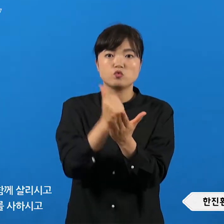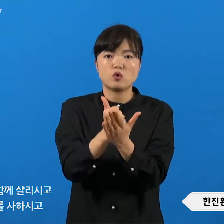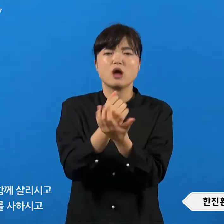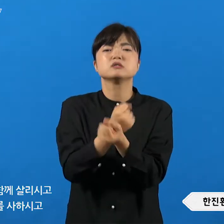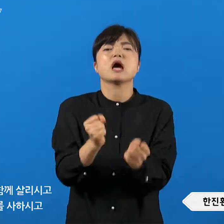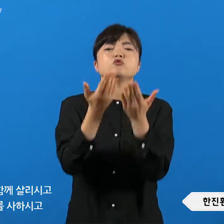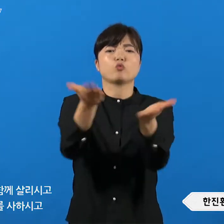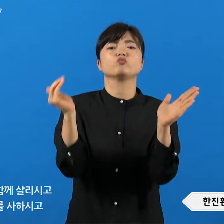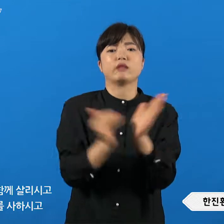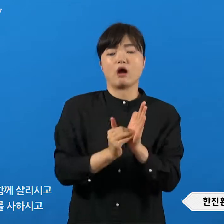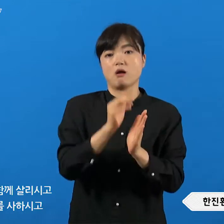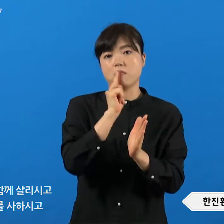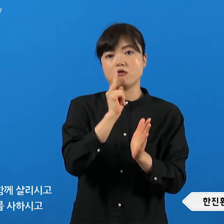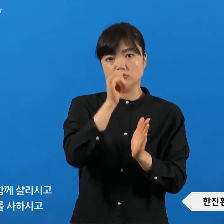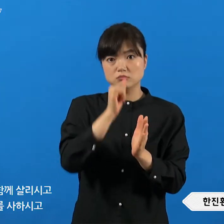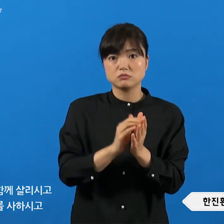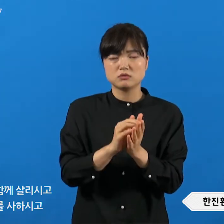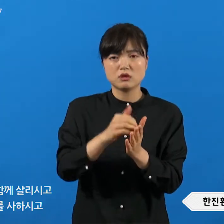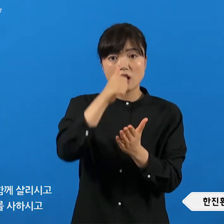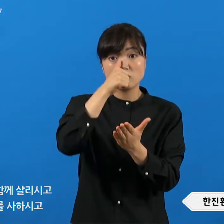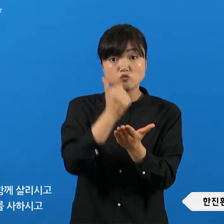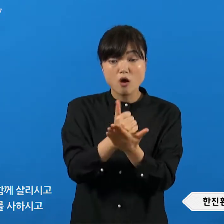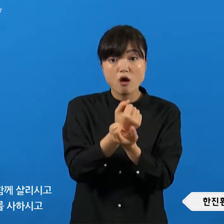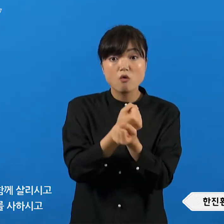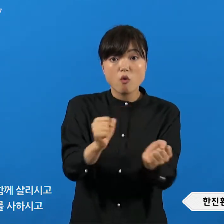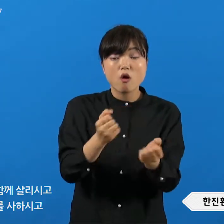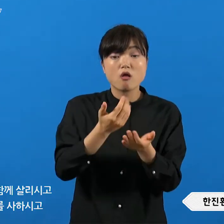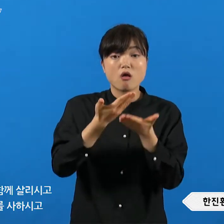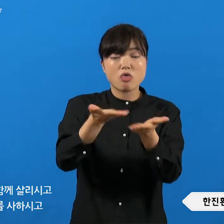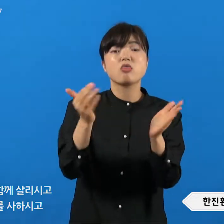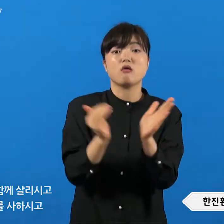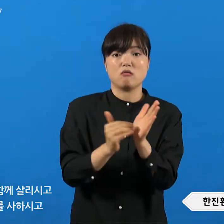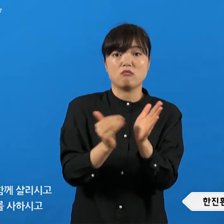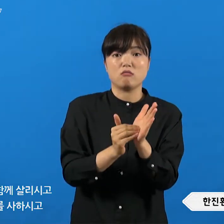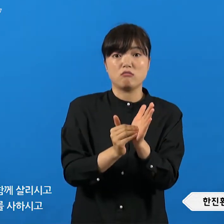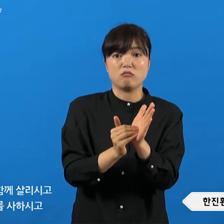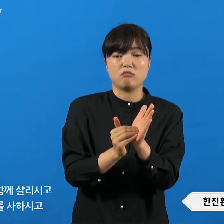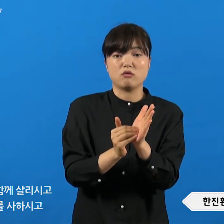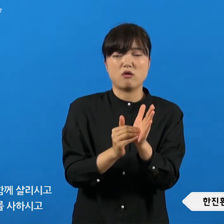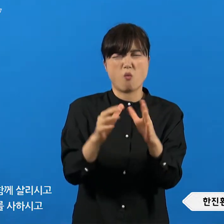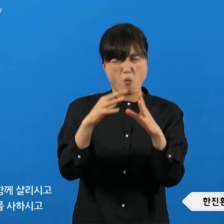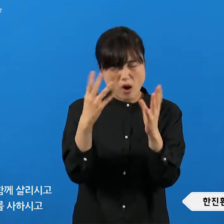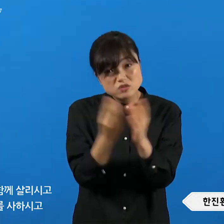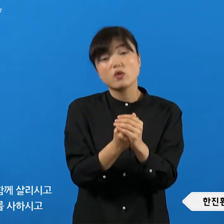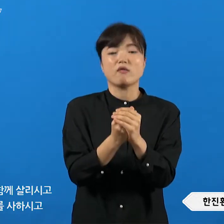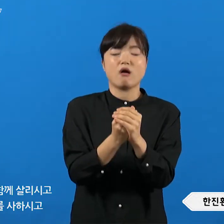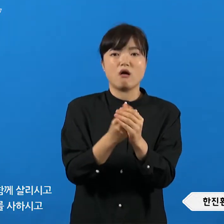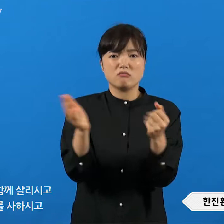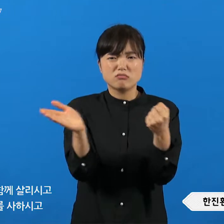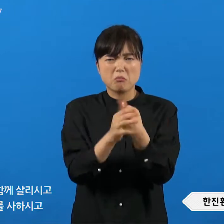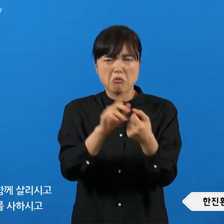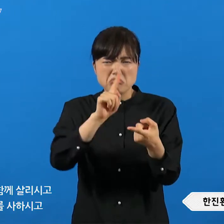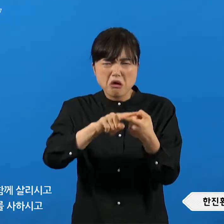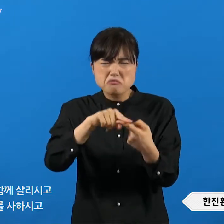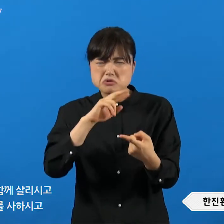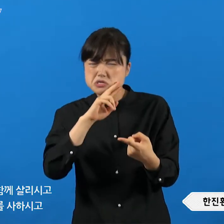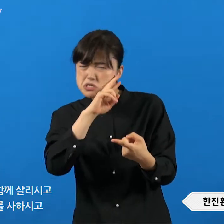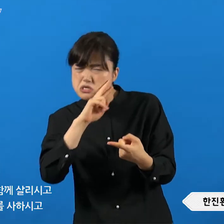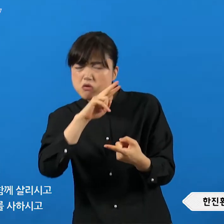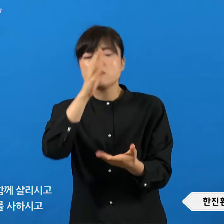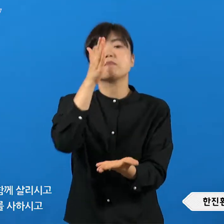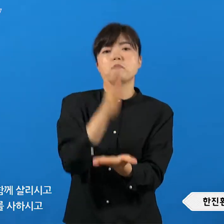죄를 사했다고 합니다. 사죄의 효력은 확실하고 온전한 것이다. 그것을 의심하지